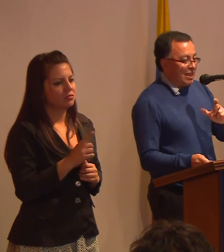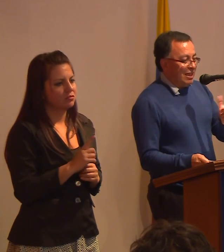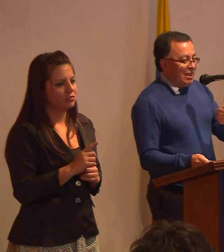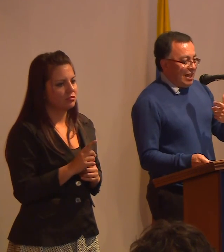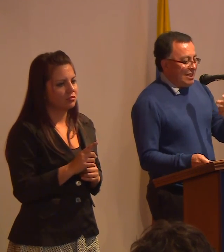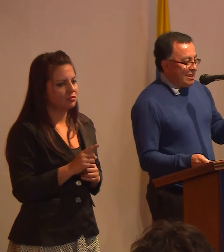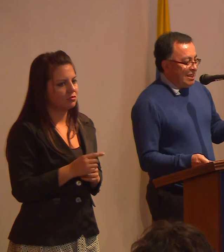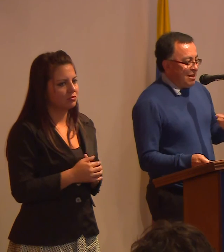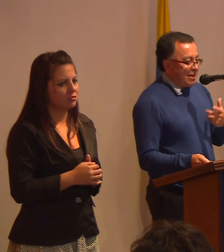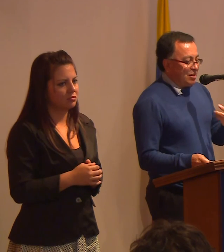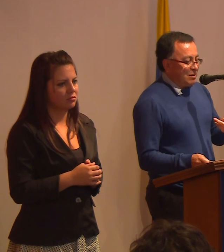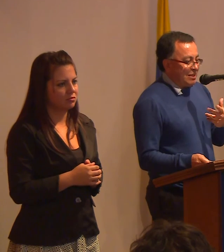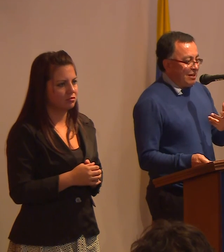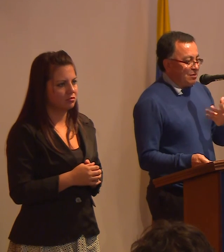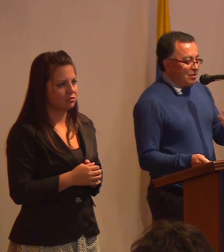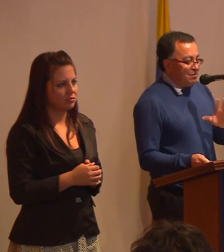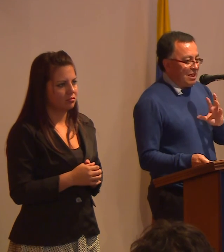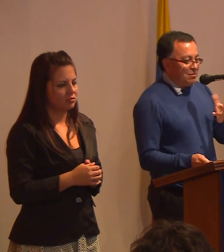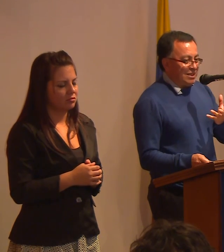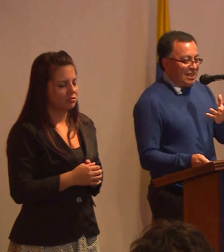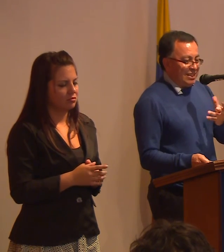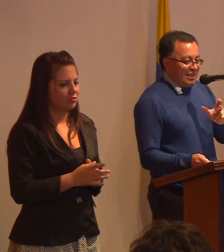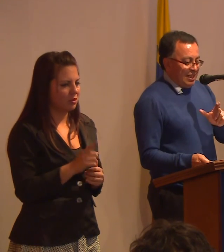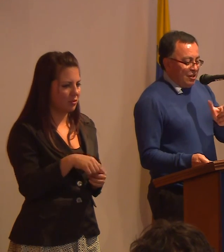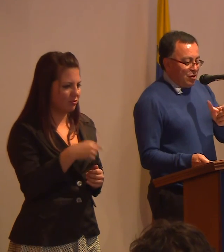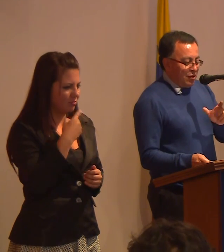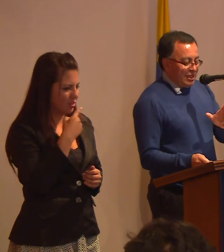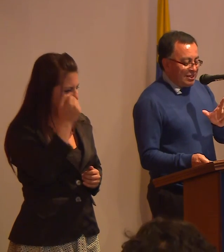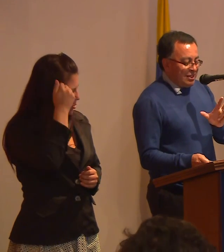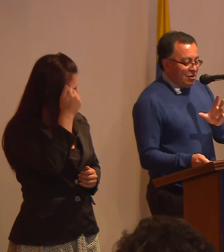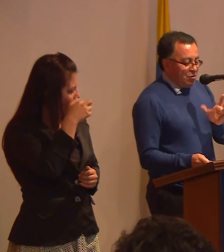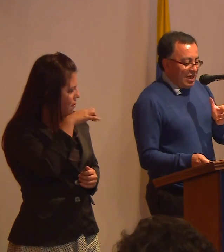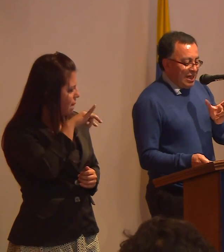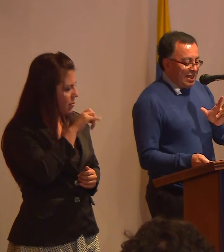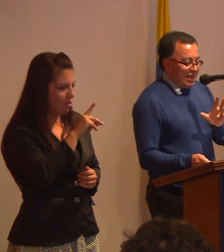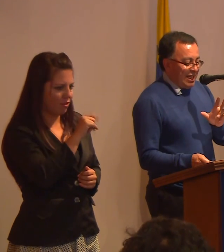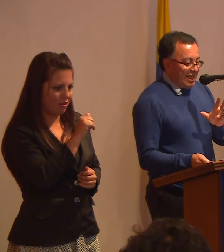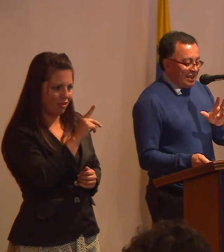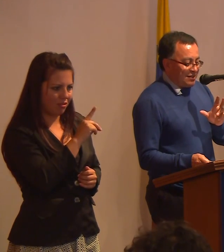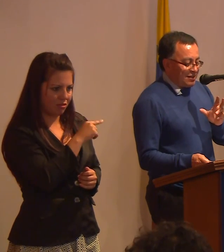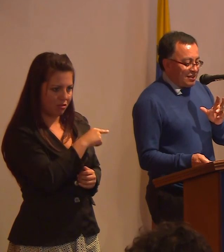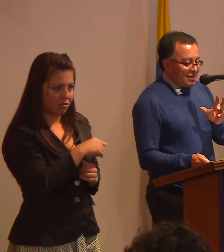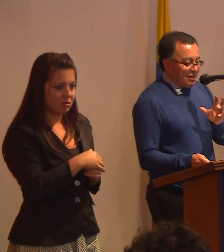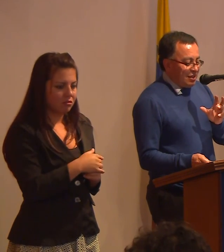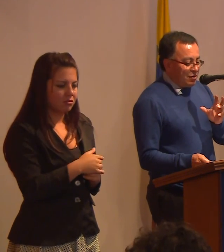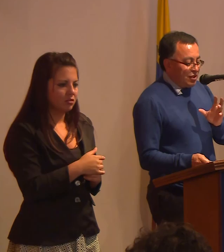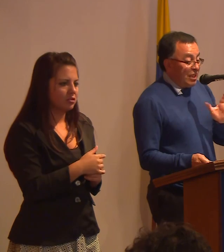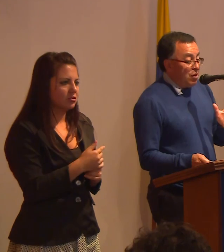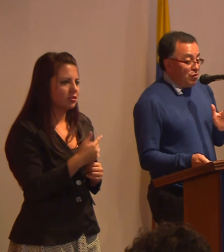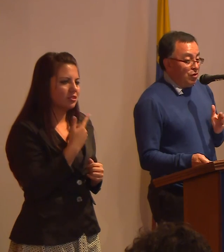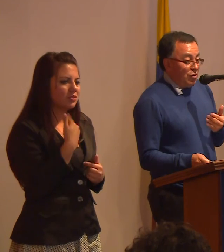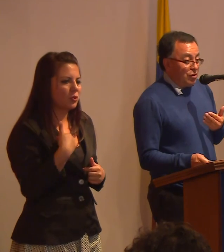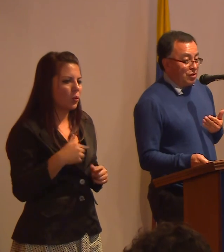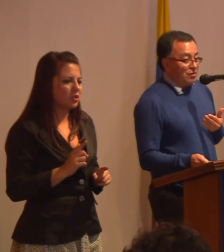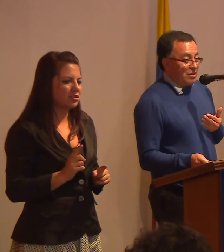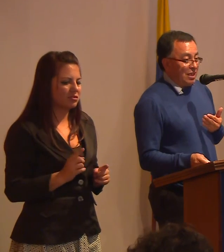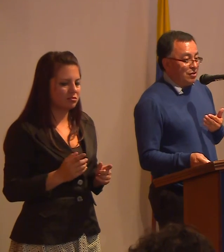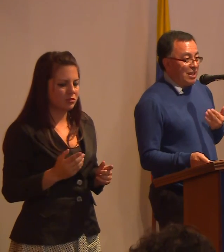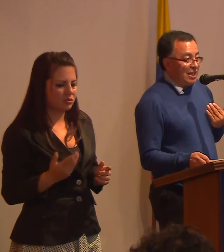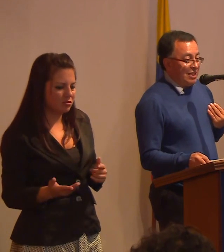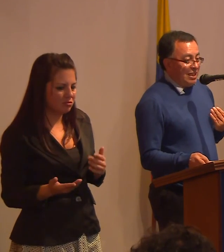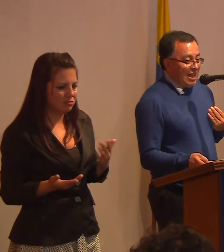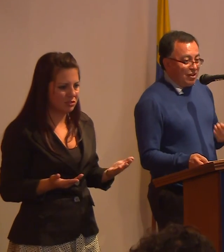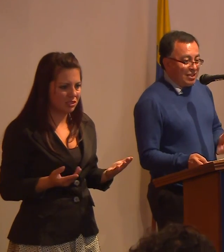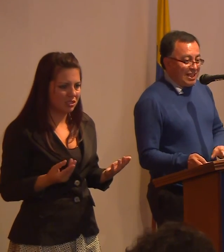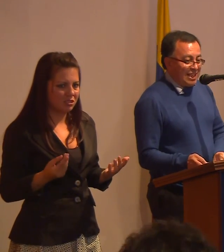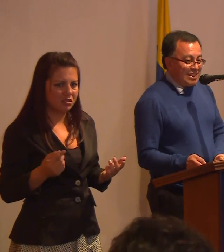como para ver que ese dilema que nos presentaba la profesora Piedad, pues también no es una cuestión de lo uno o lo otro. Creo